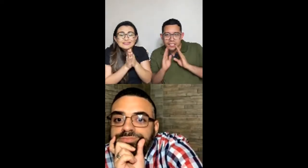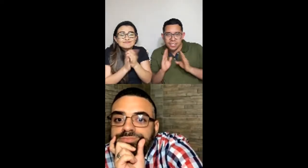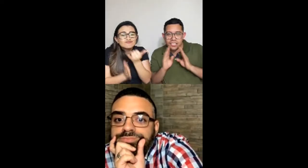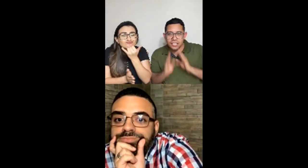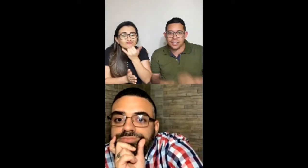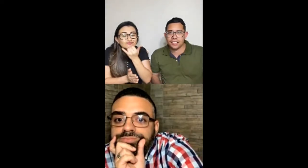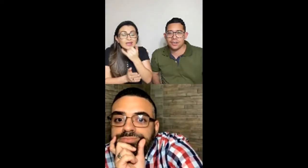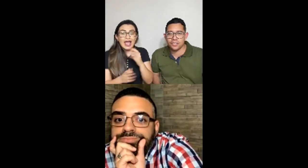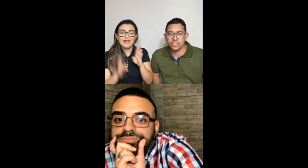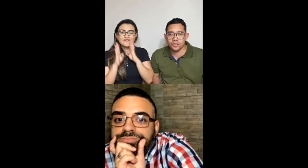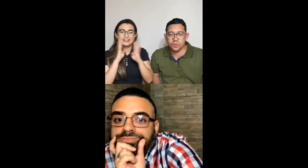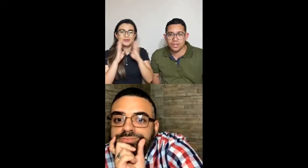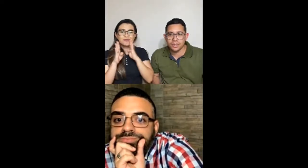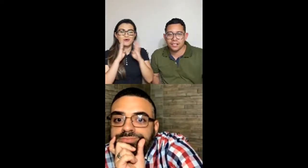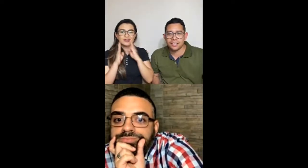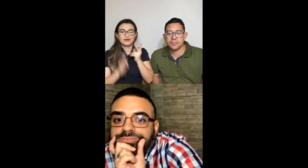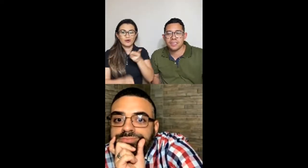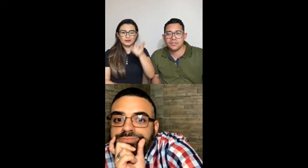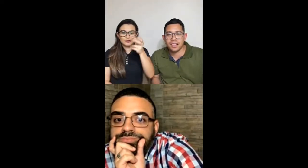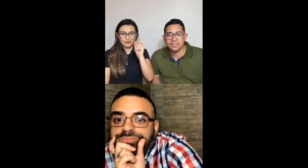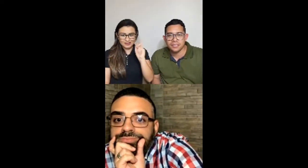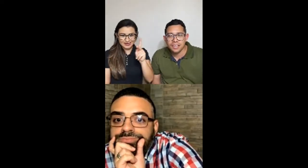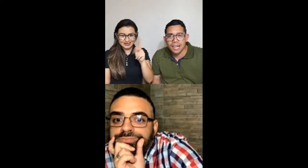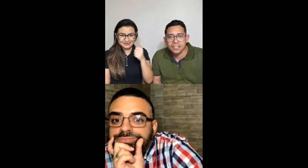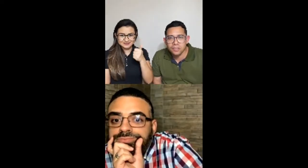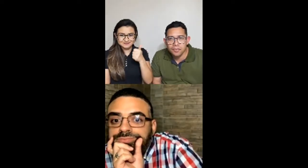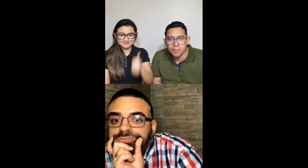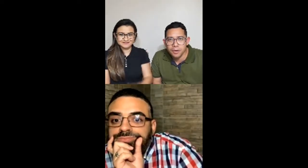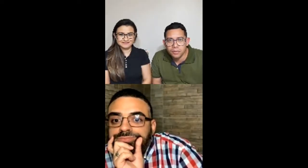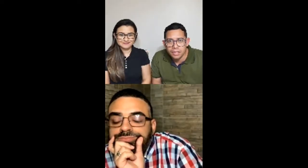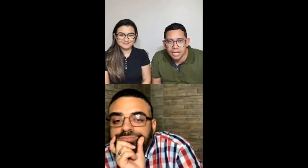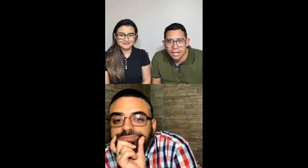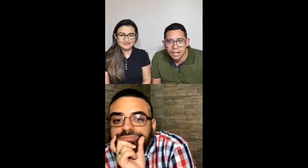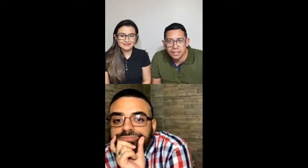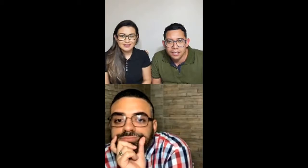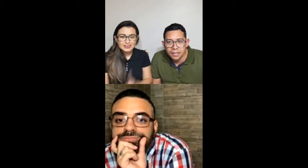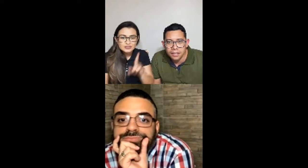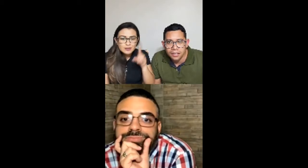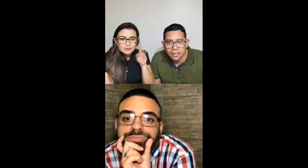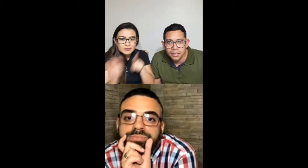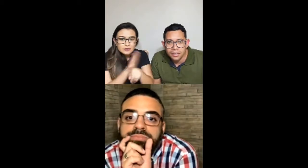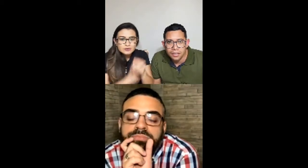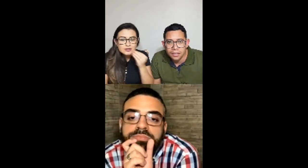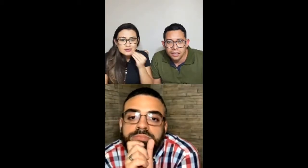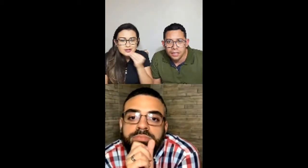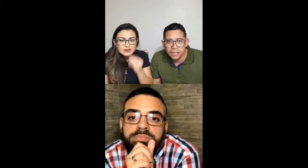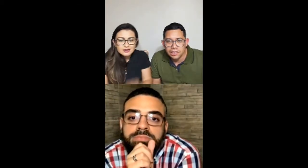Face a gente continua, acho mais fácil. Aí só ver a pergunta da Carla aí.